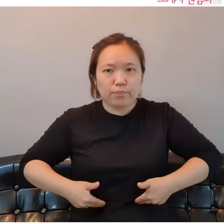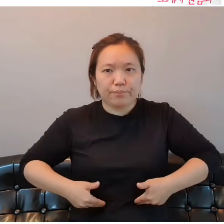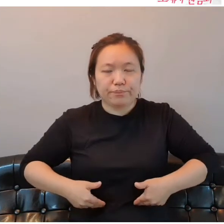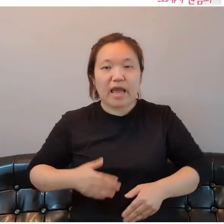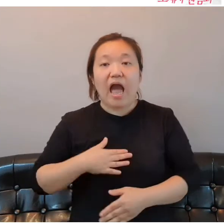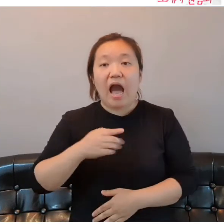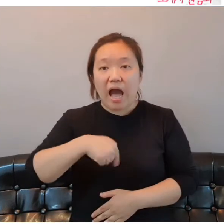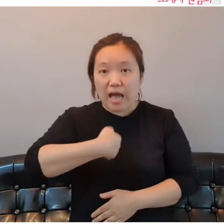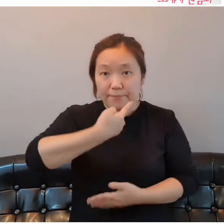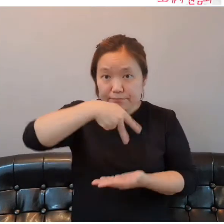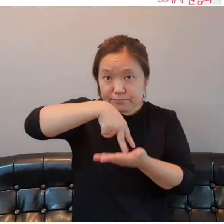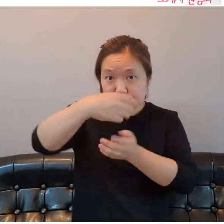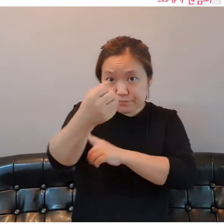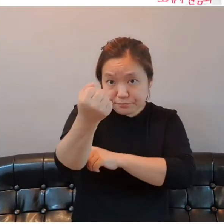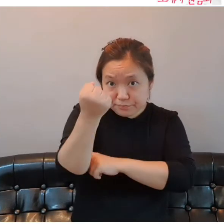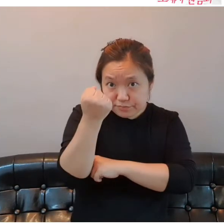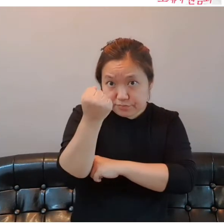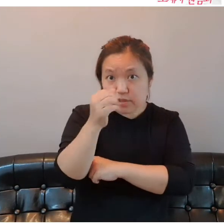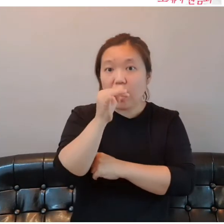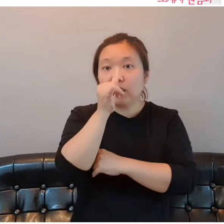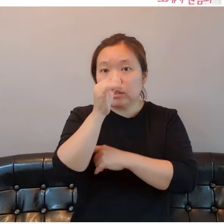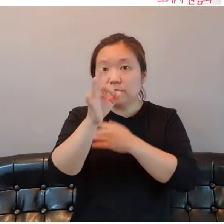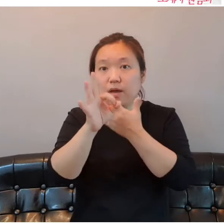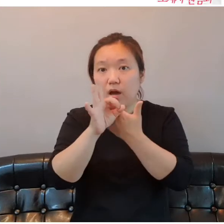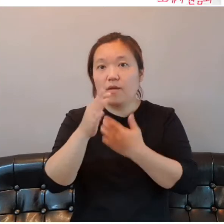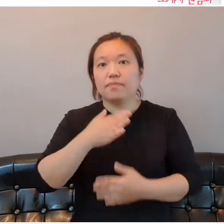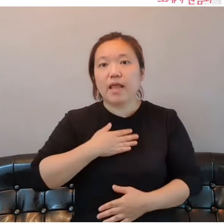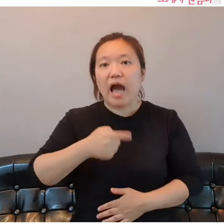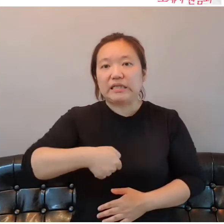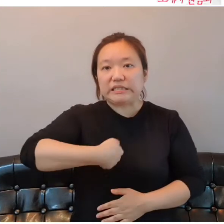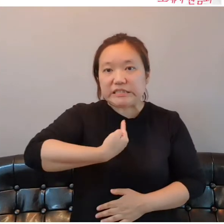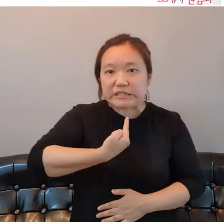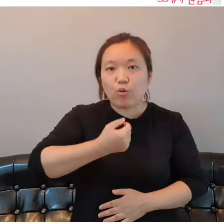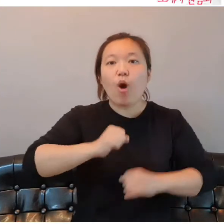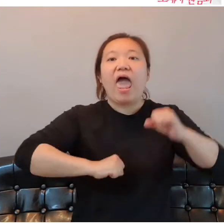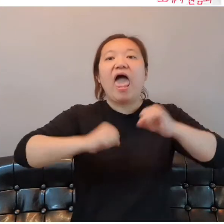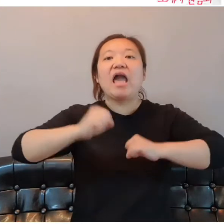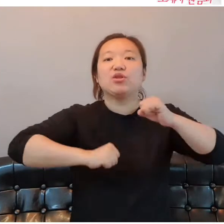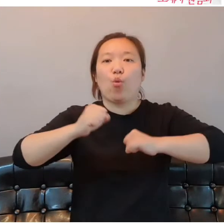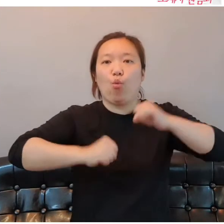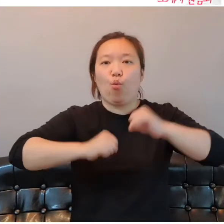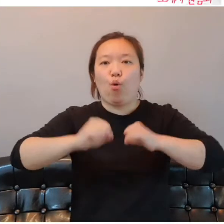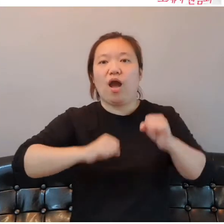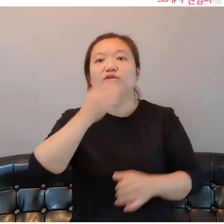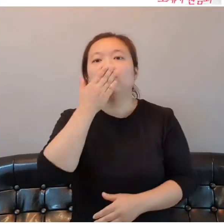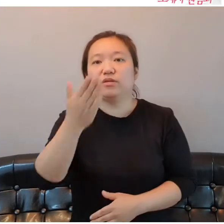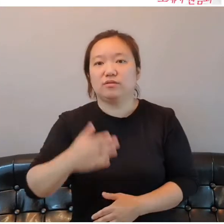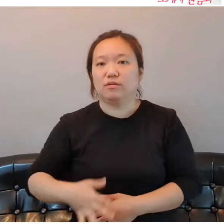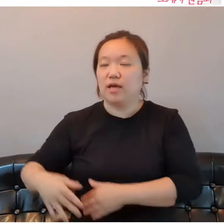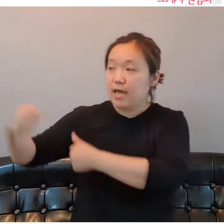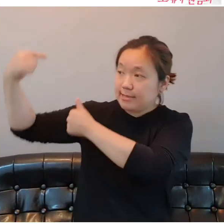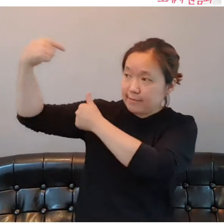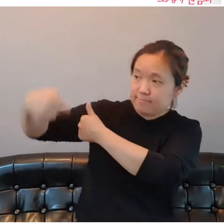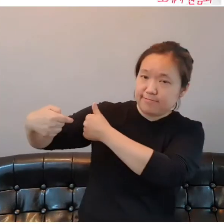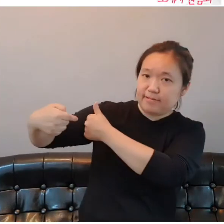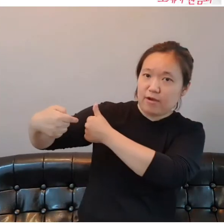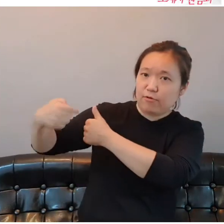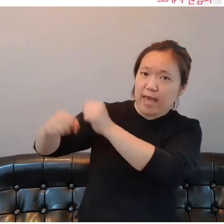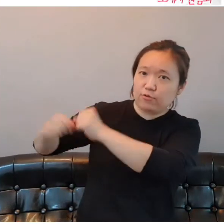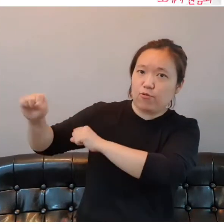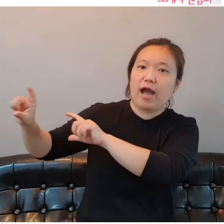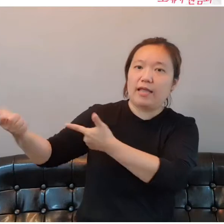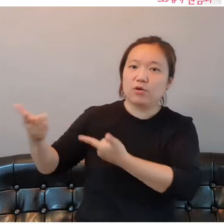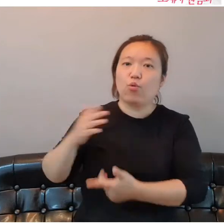움직이게 돼요. 누가 시켜서 하는 것이 아니라 늘 스스로 구제할 방법을 찾아냅니다. 이럴 때 행복할 수